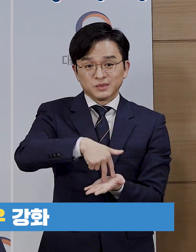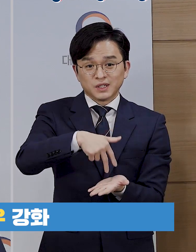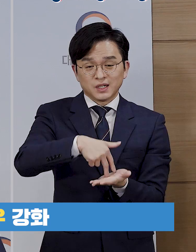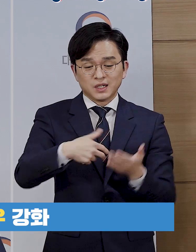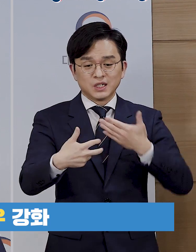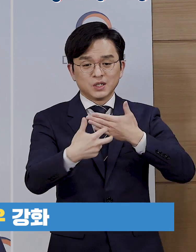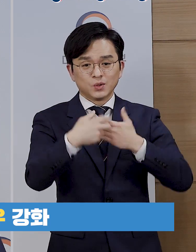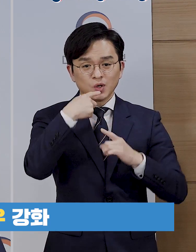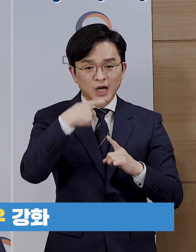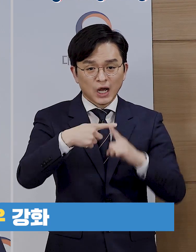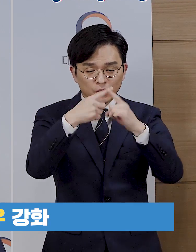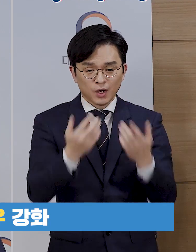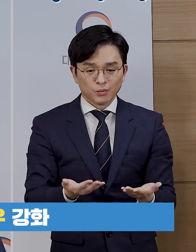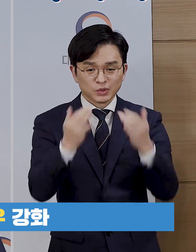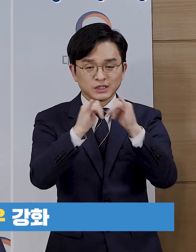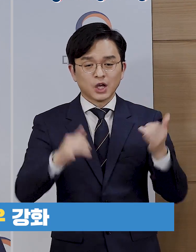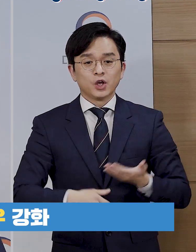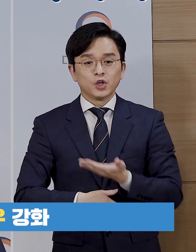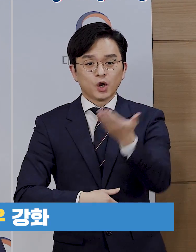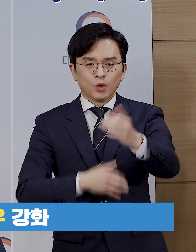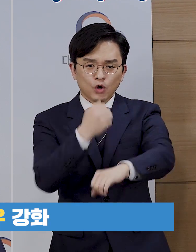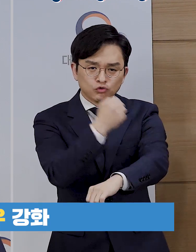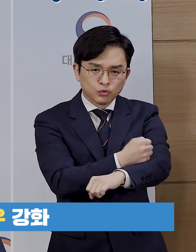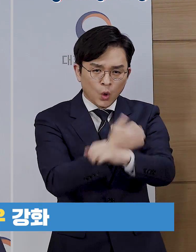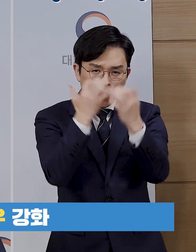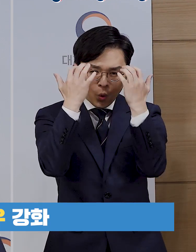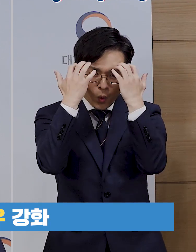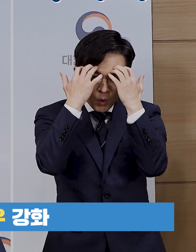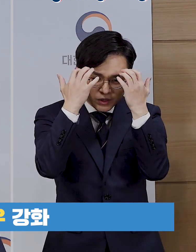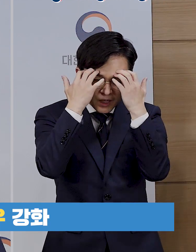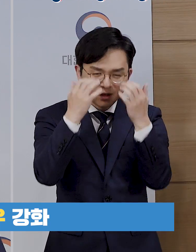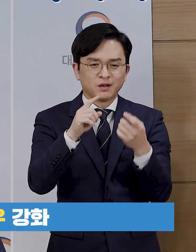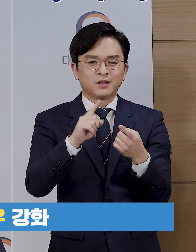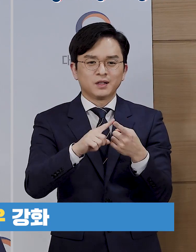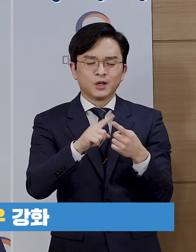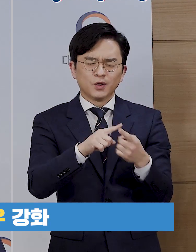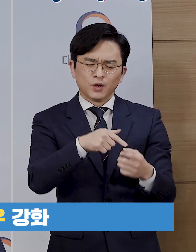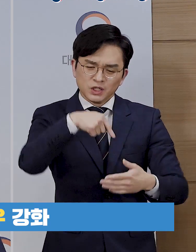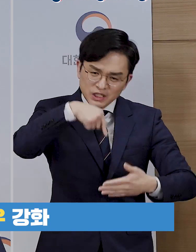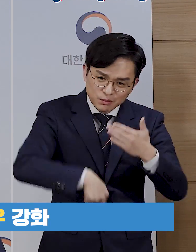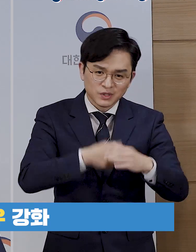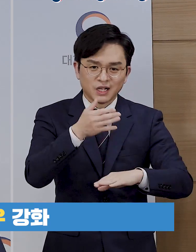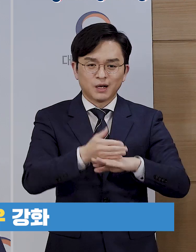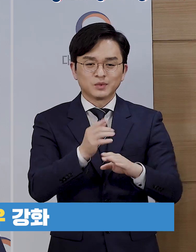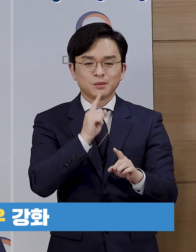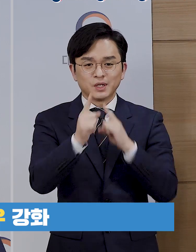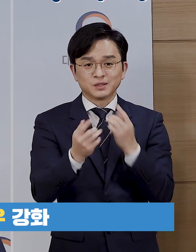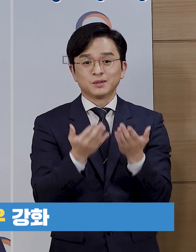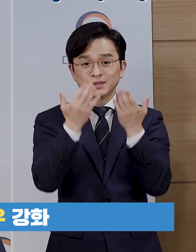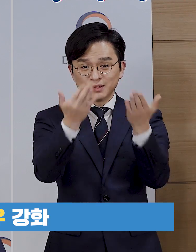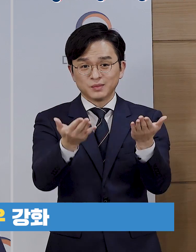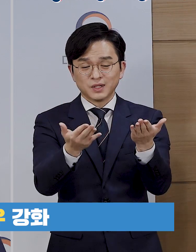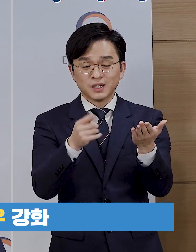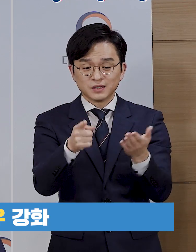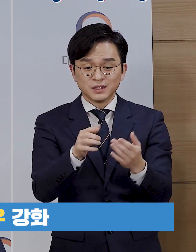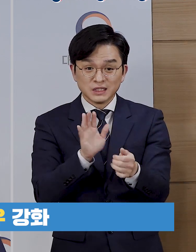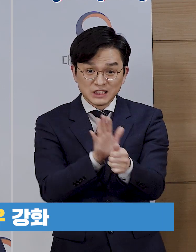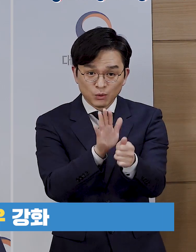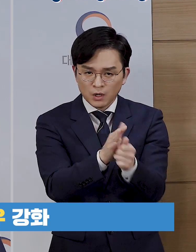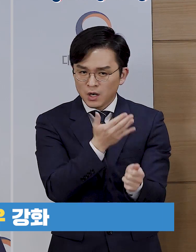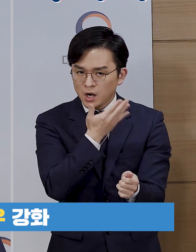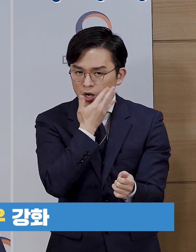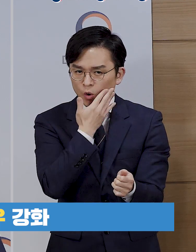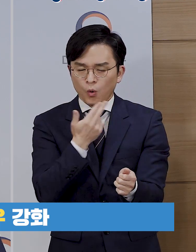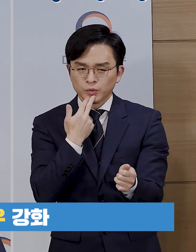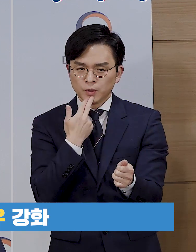위해 협조하고 계신 의료인들의 헌신과 노고에 대해 깊은 감사를 드리며 이분들에 대한 예우와 지원을 아끼지